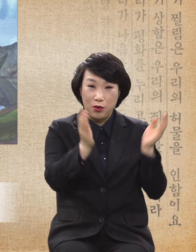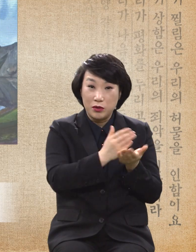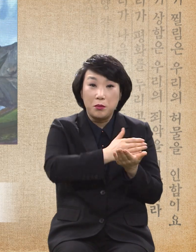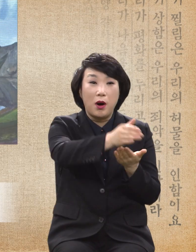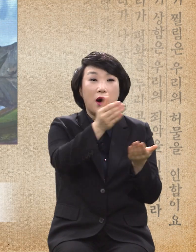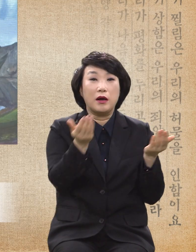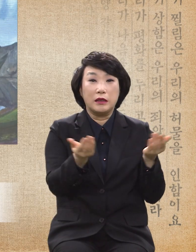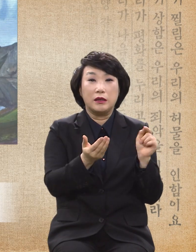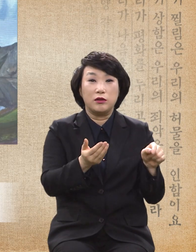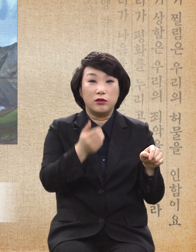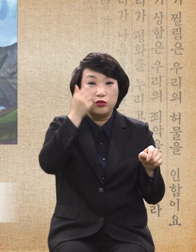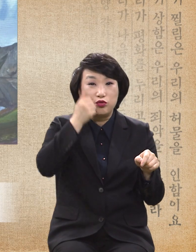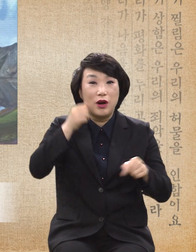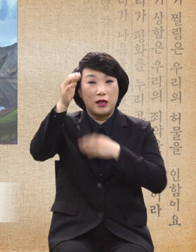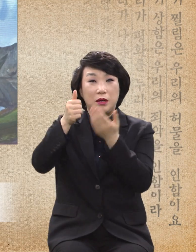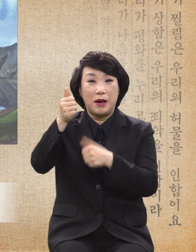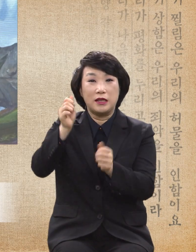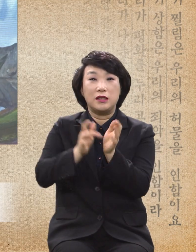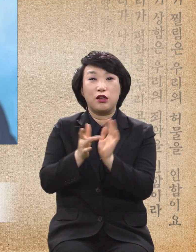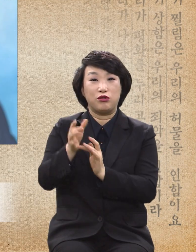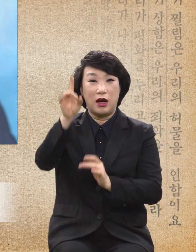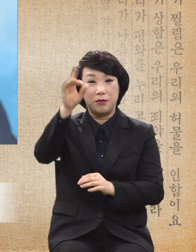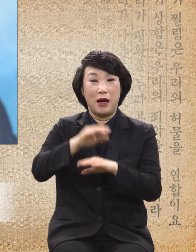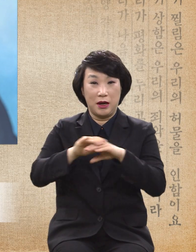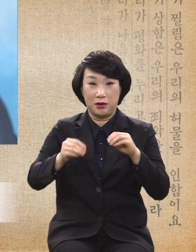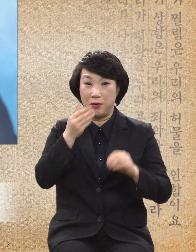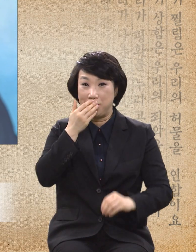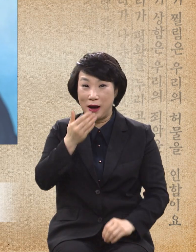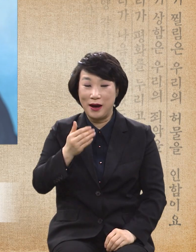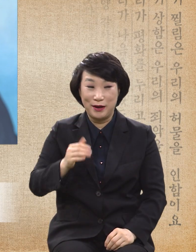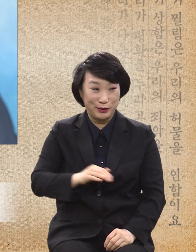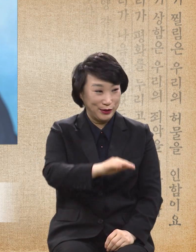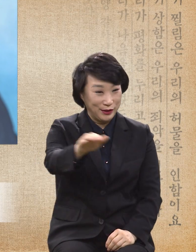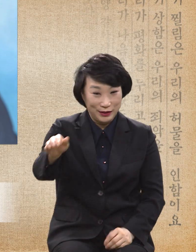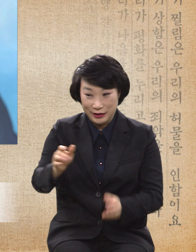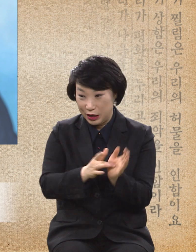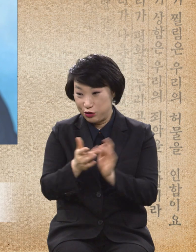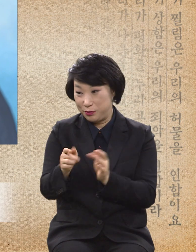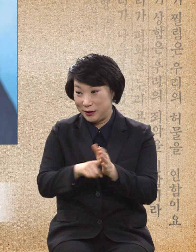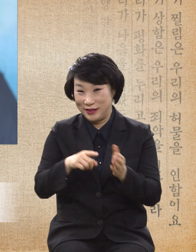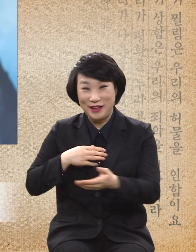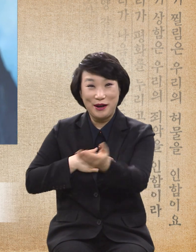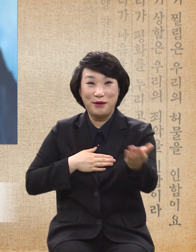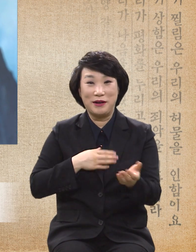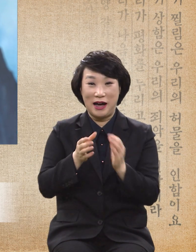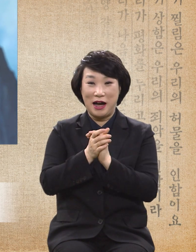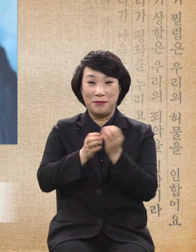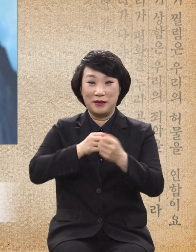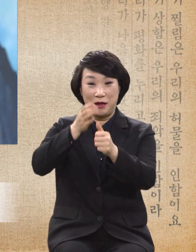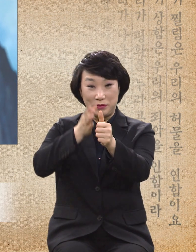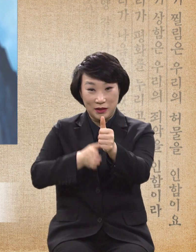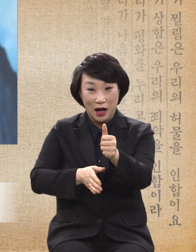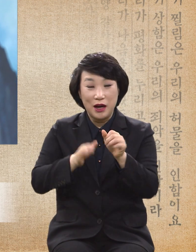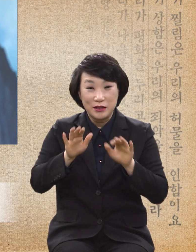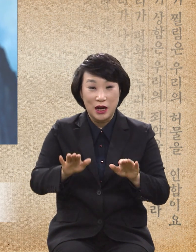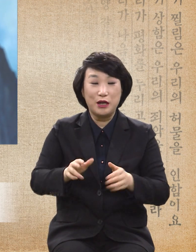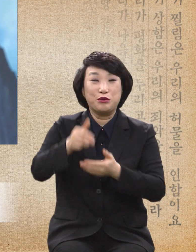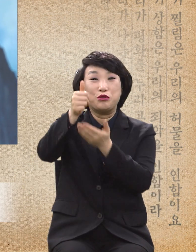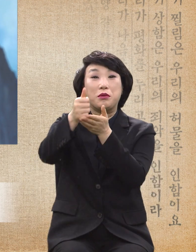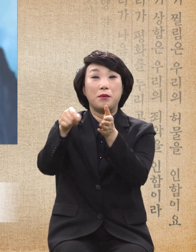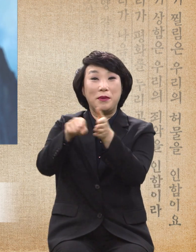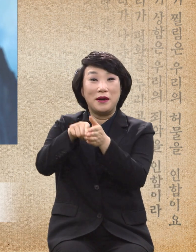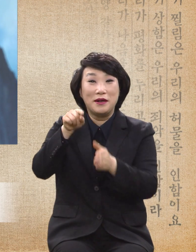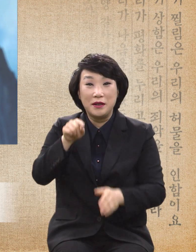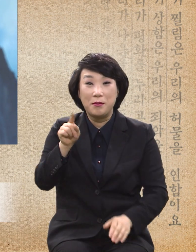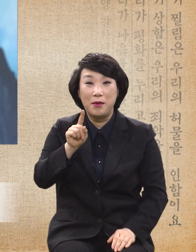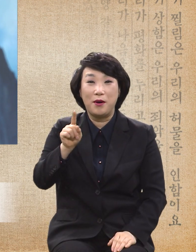일은 하나님의 아들밖에 없다. 우리 예수 믿으시는 분 아멘 합시다. 그분을 믿는